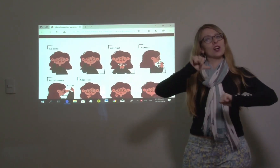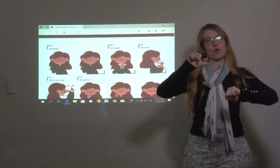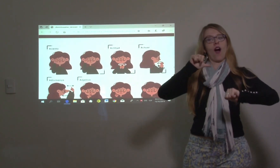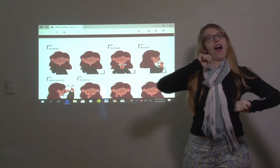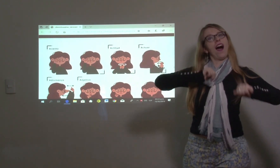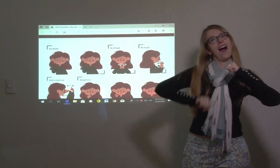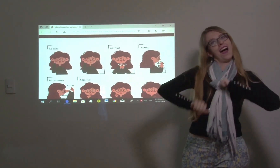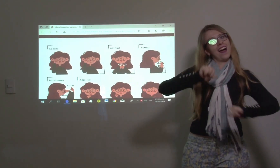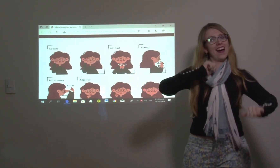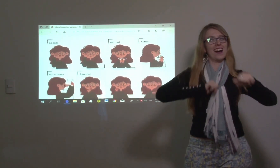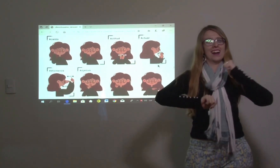Actuar.